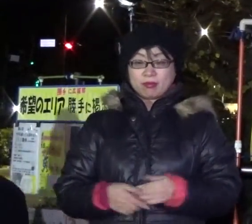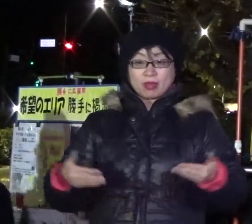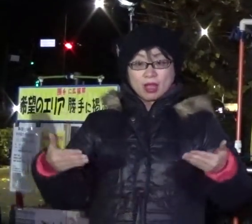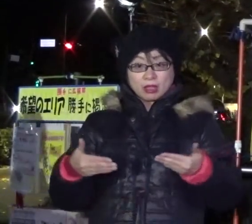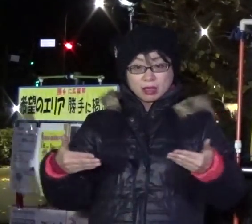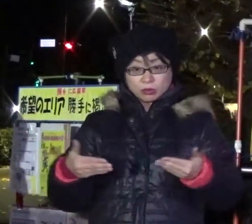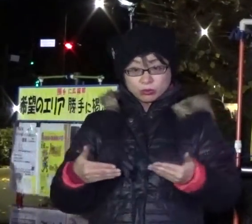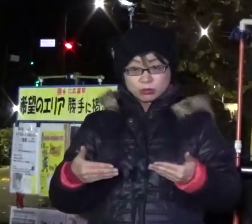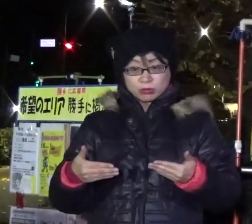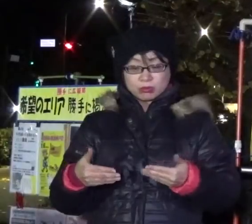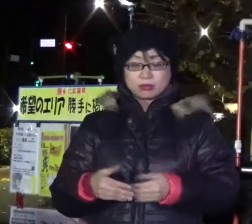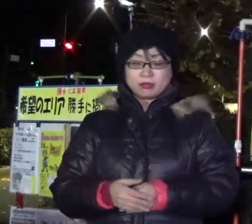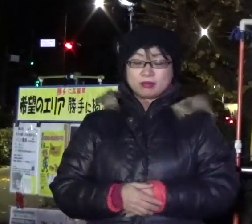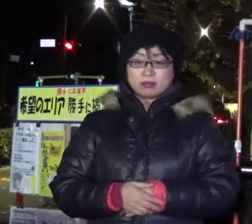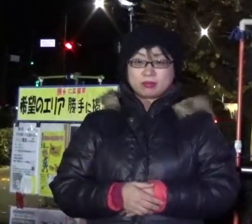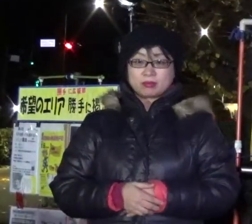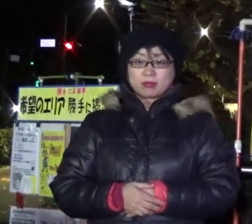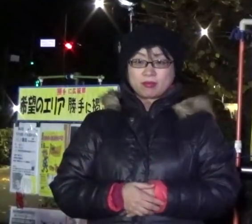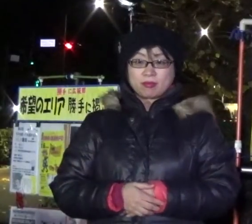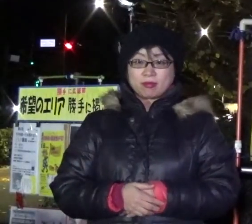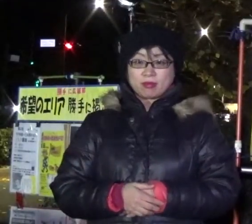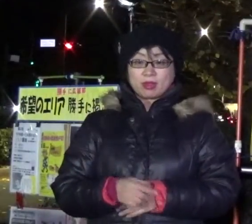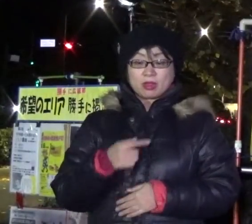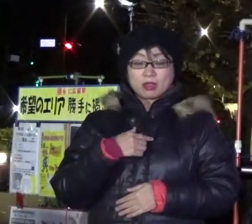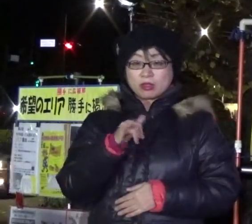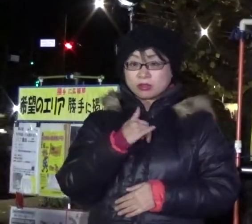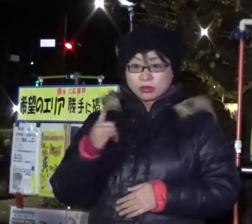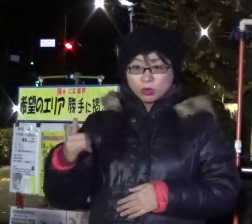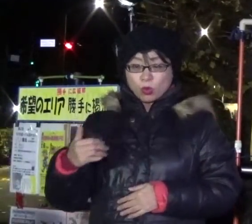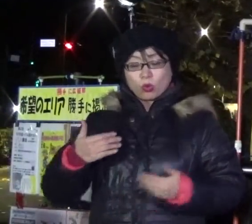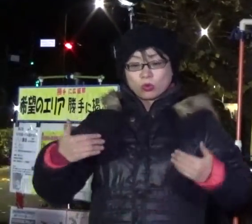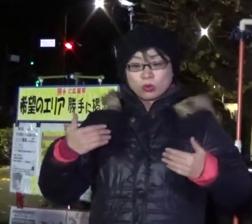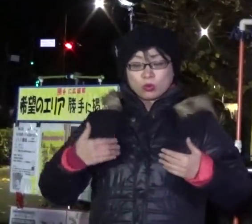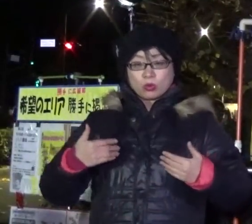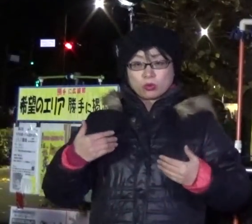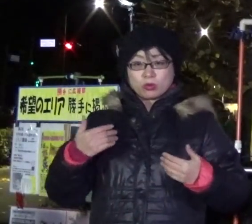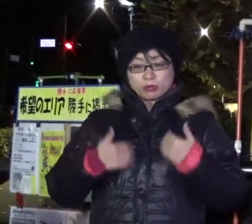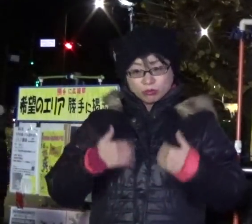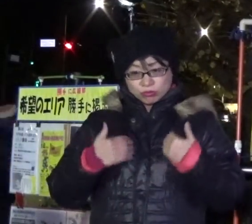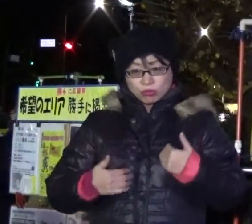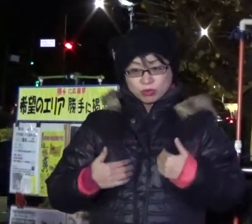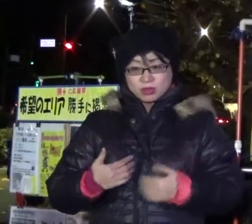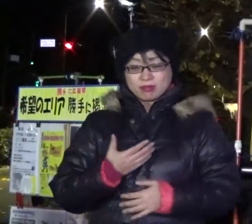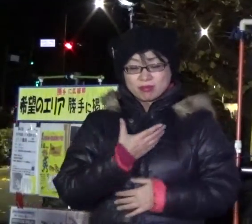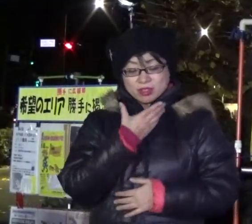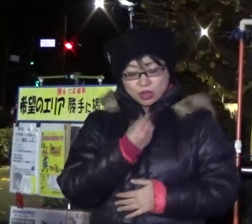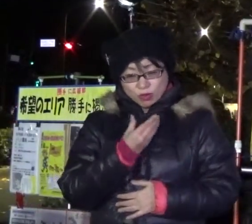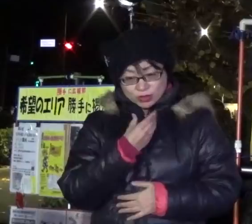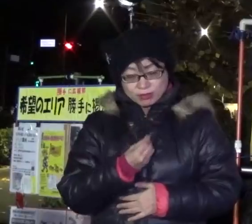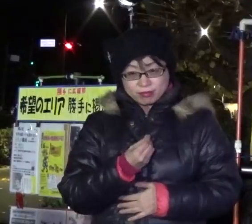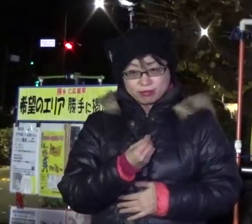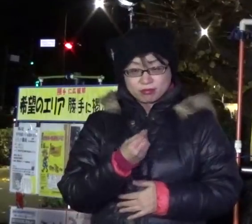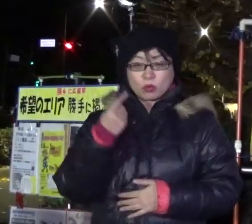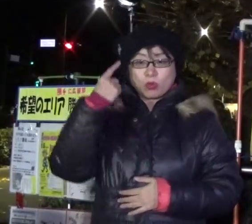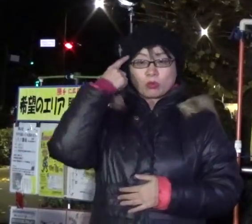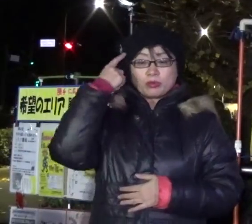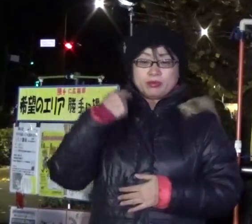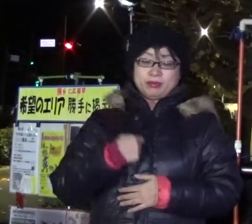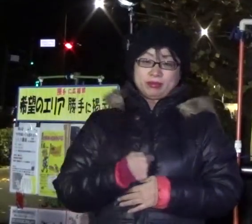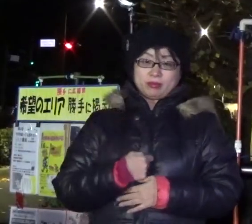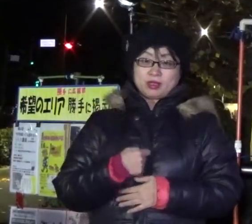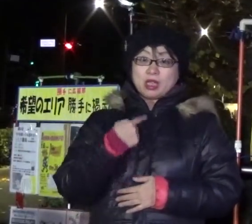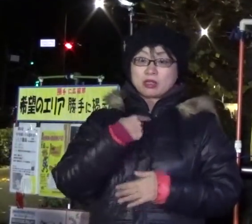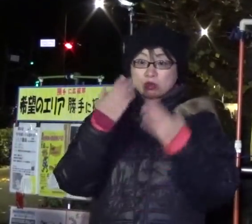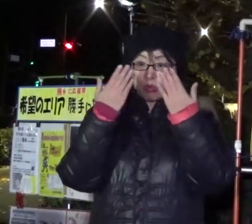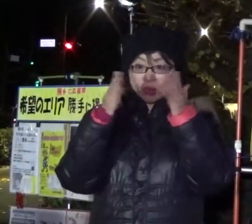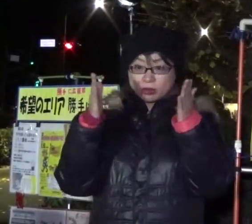ていうことが人間の喜びであり幸せなんだってことをね、感じるのは、私のフェイスブックの友達